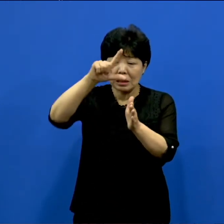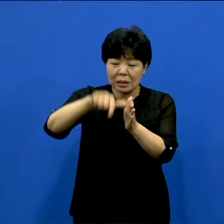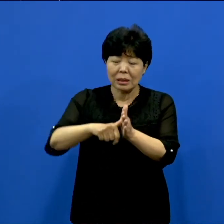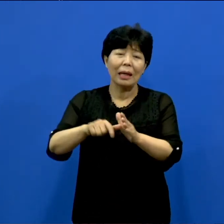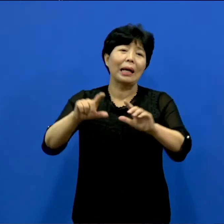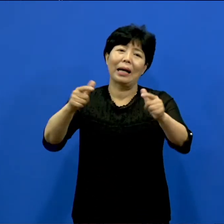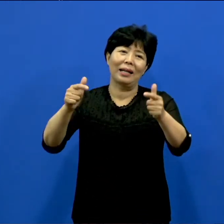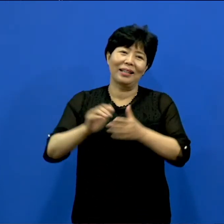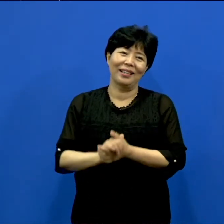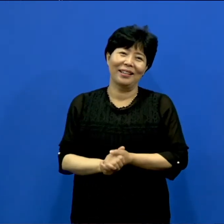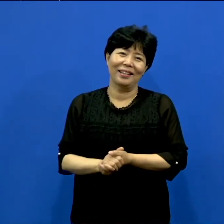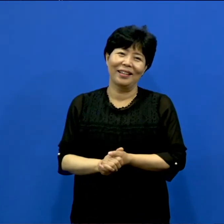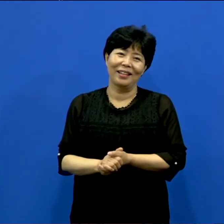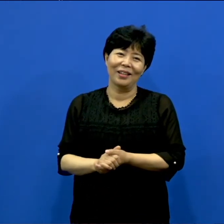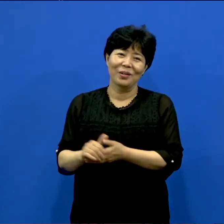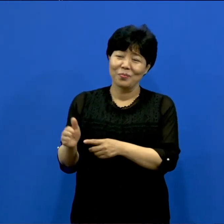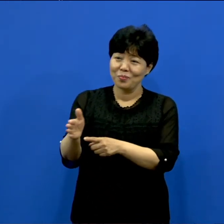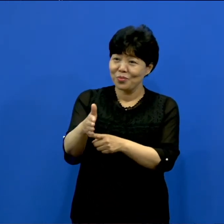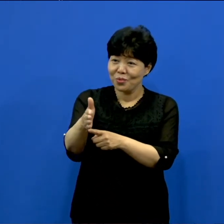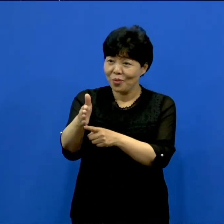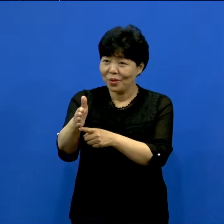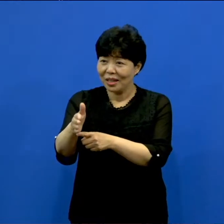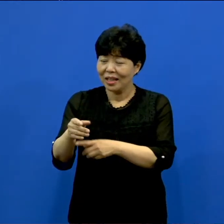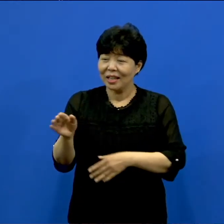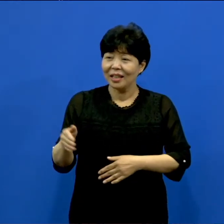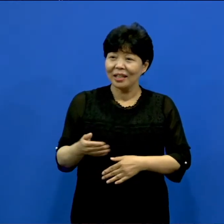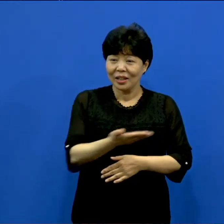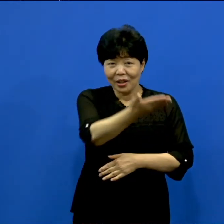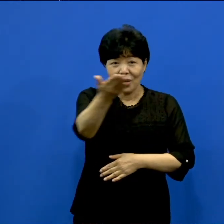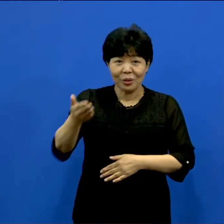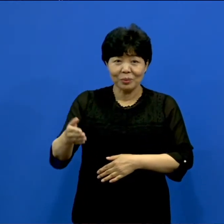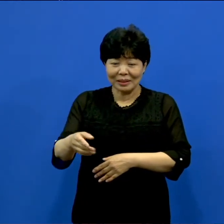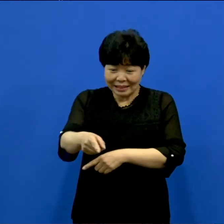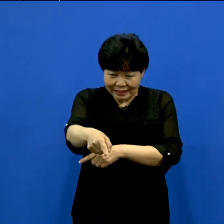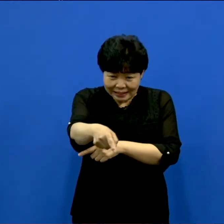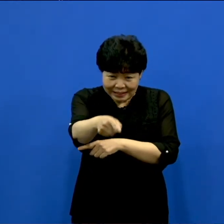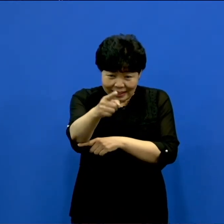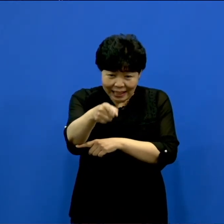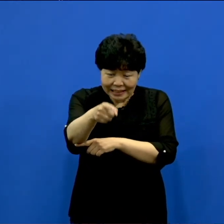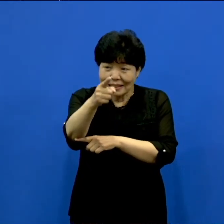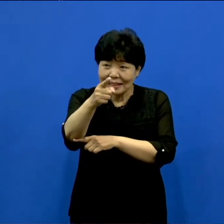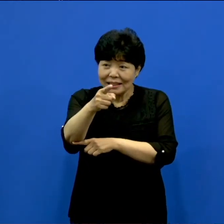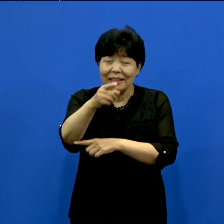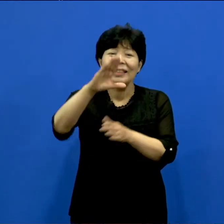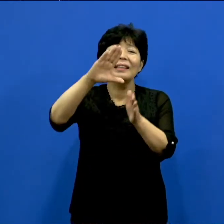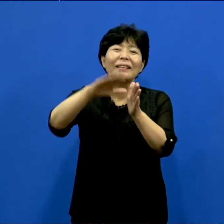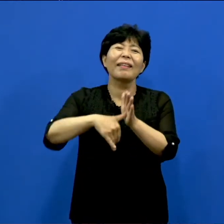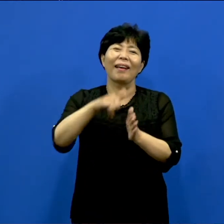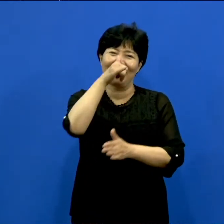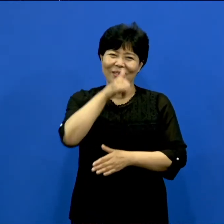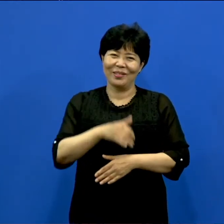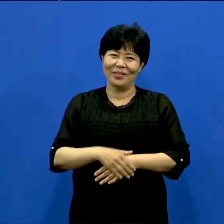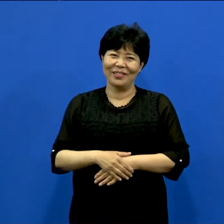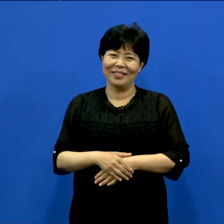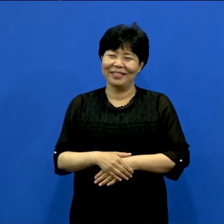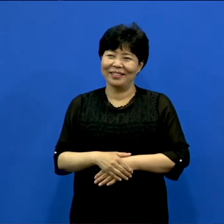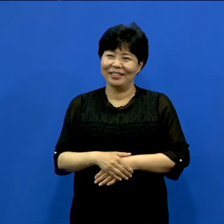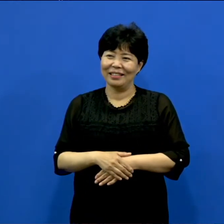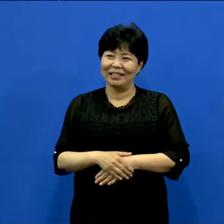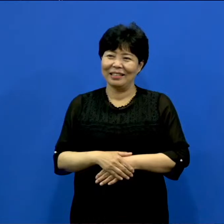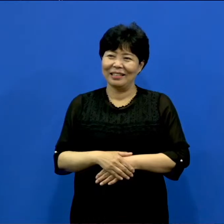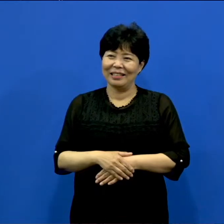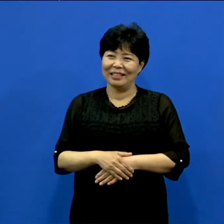고기는, 이런 낚시나 이런 고기 잡는 분들은 다 때가 있다고 그러잖아요. 때가 지나면 거기